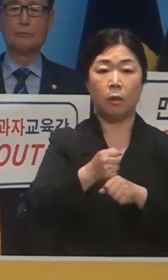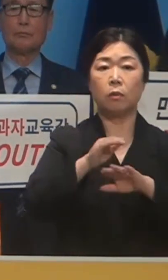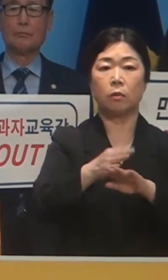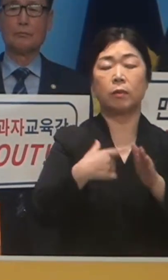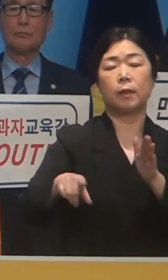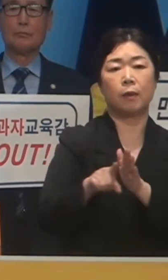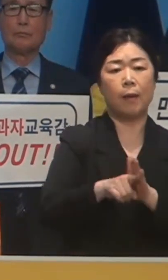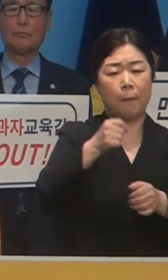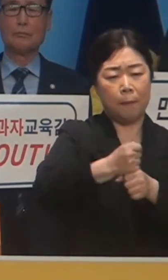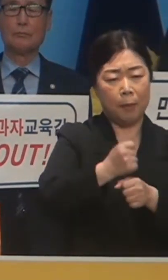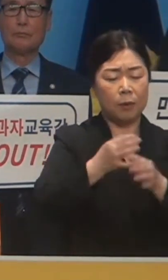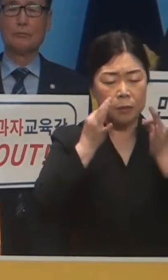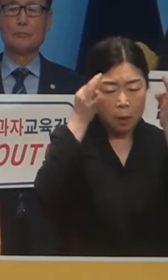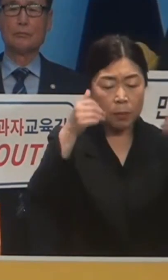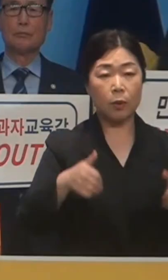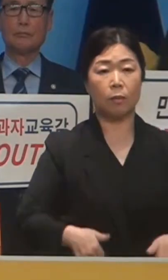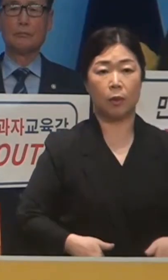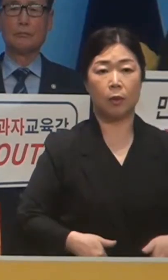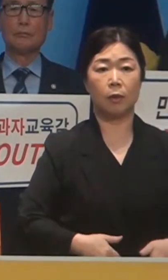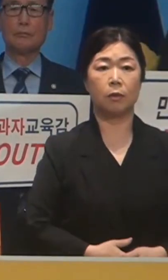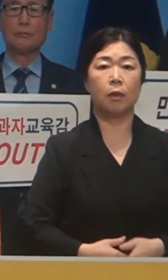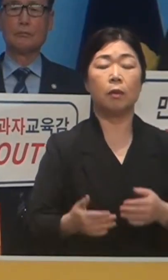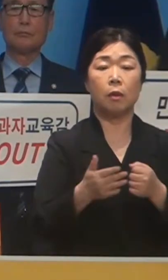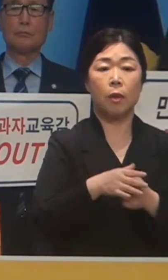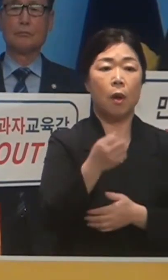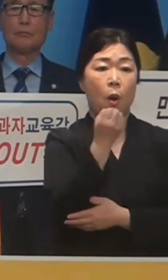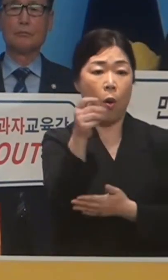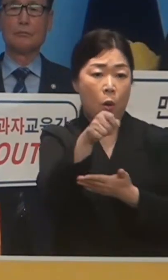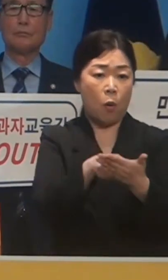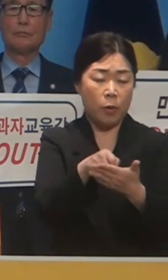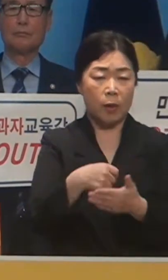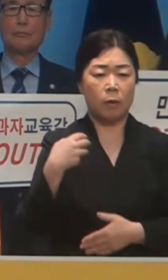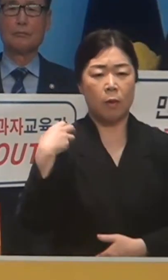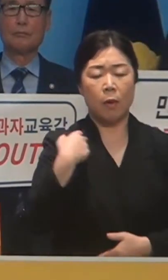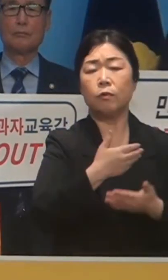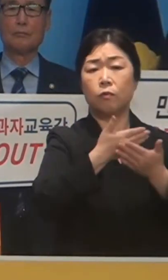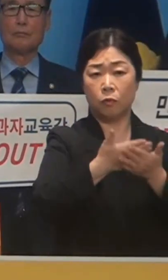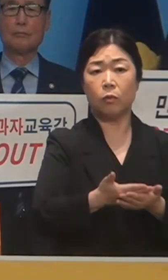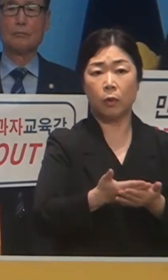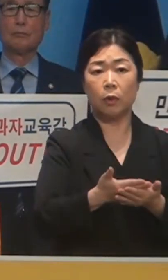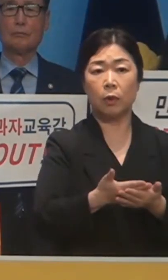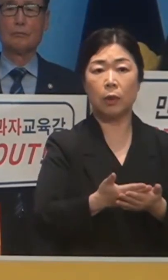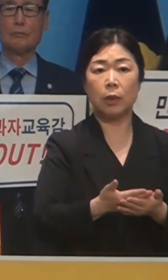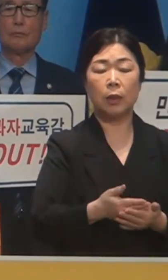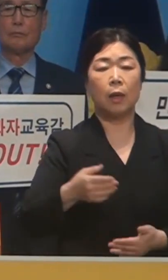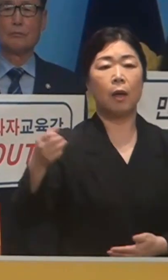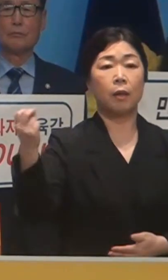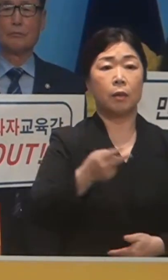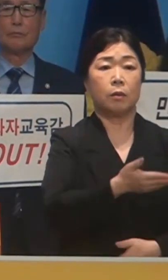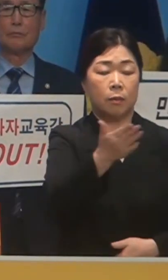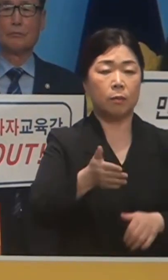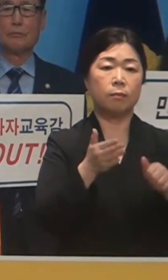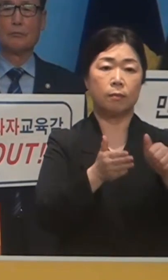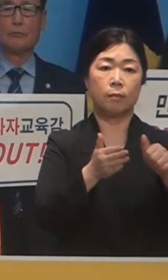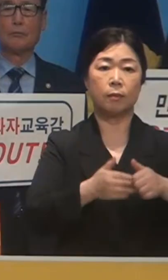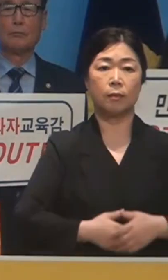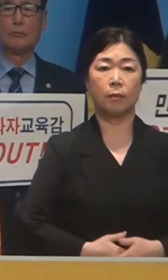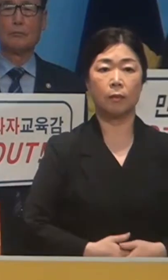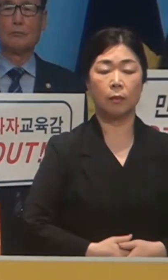있도록 만들어가야 됩니다. 그래서 언론의 역할이 굉장히 중요합니다. 다시 한번 언론에